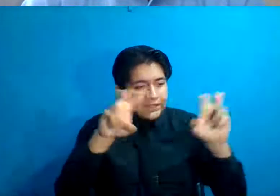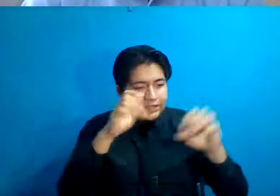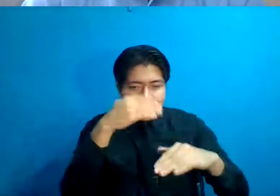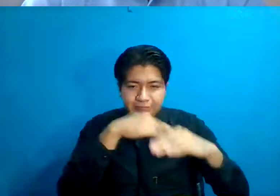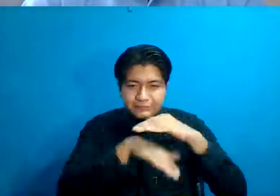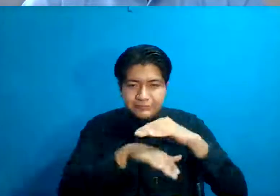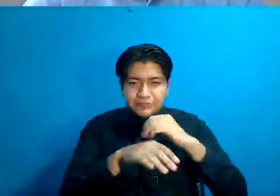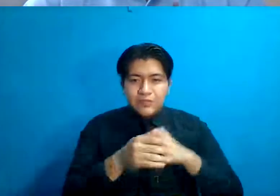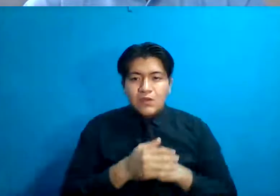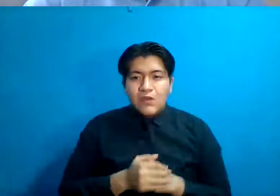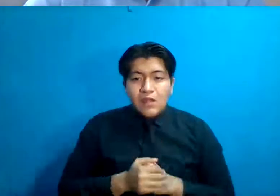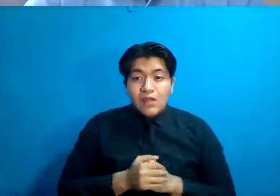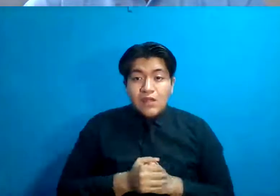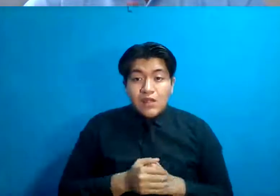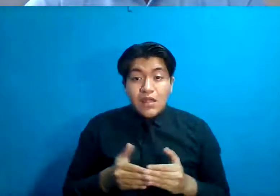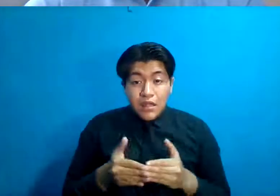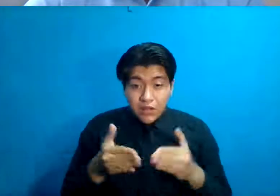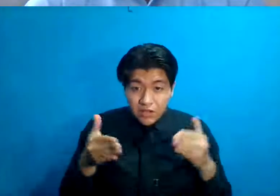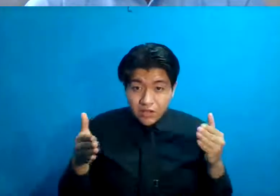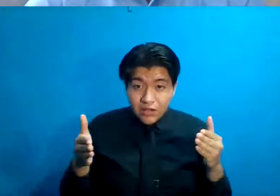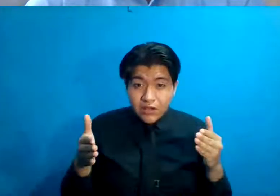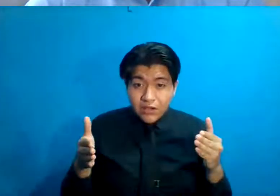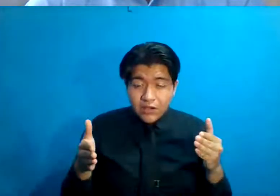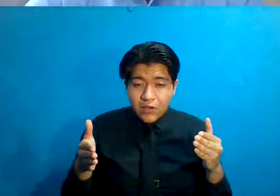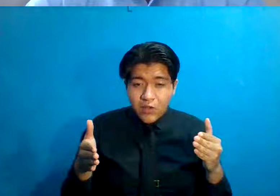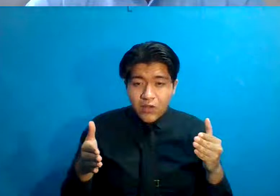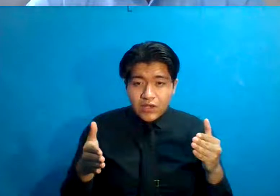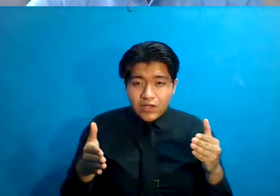En este punto me gustaría abrir